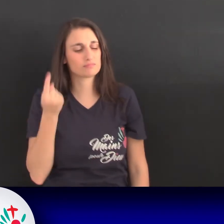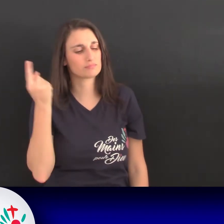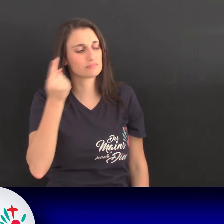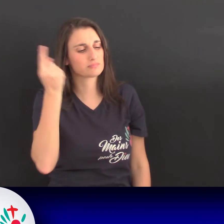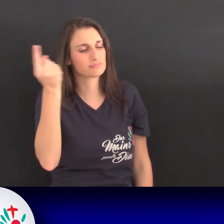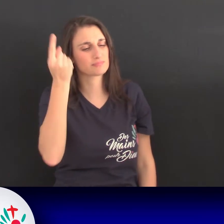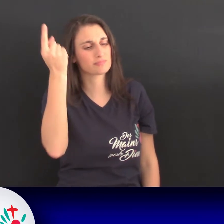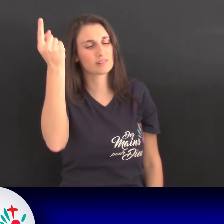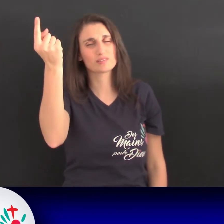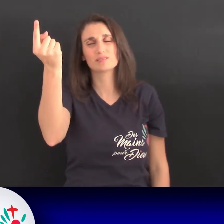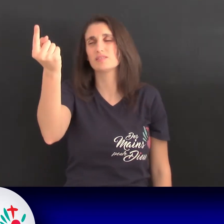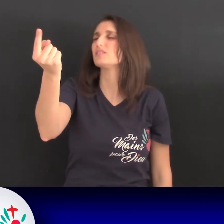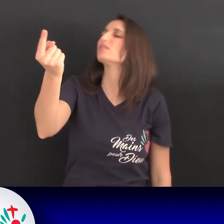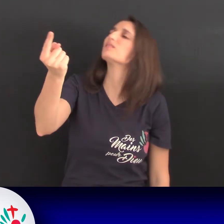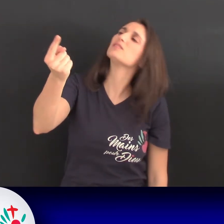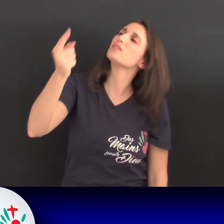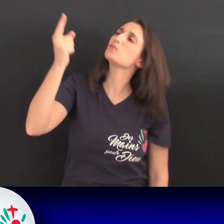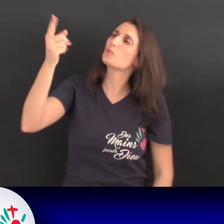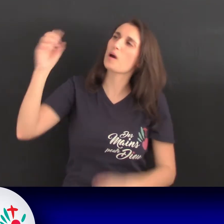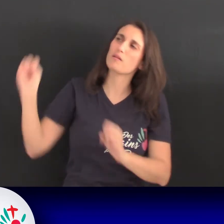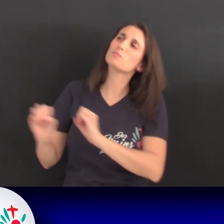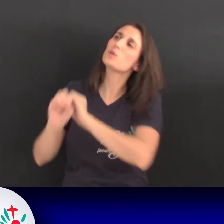toujours tu es